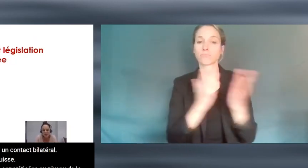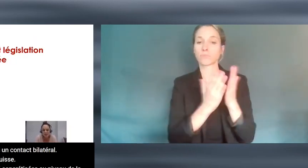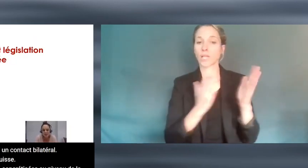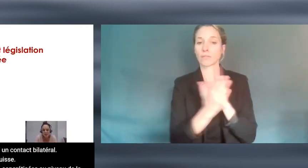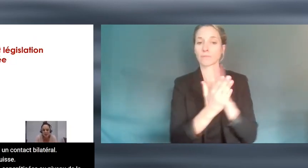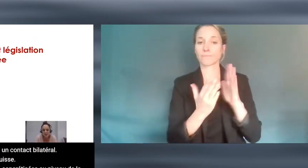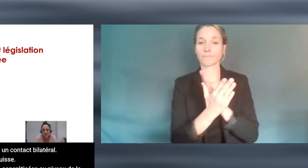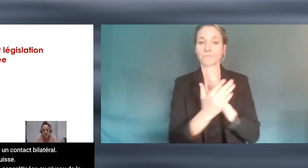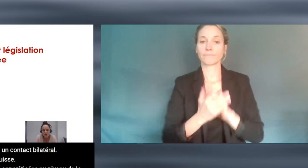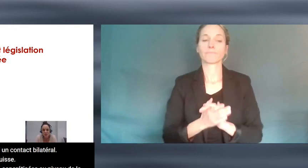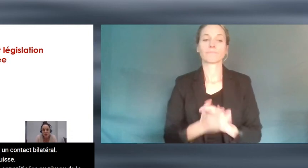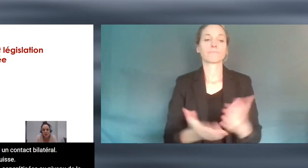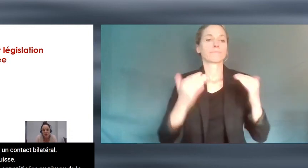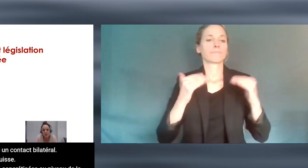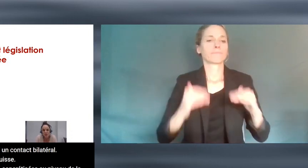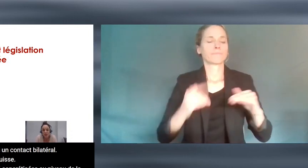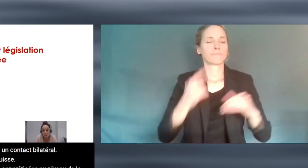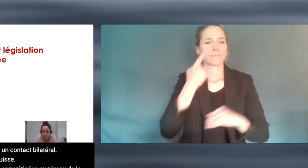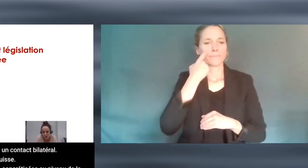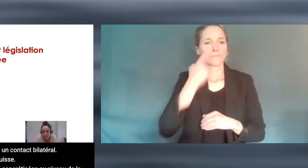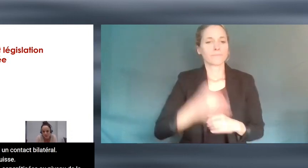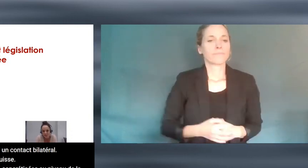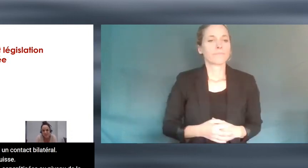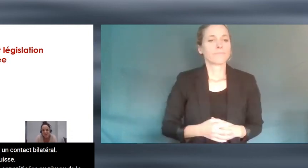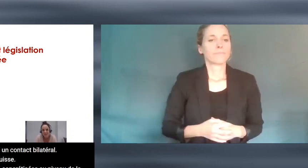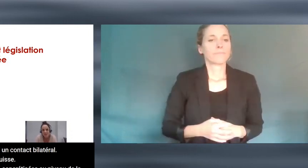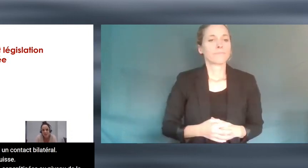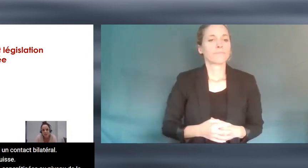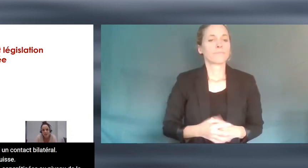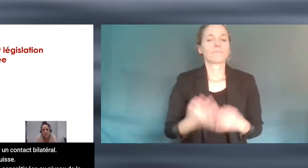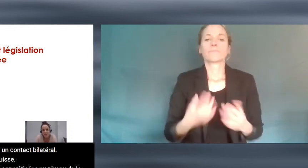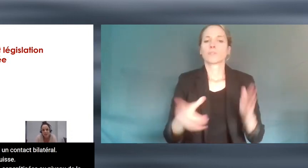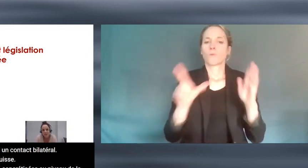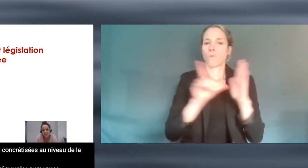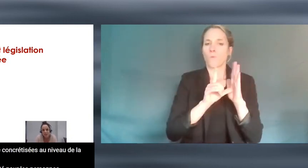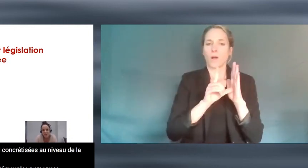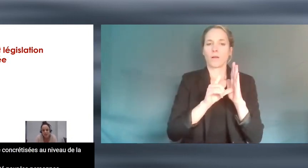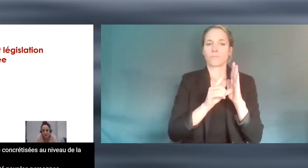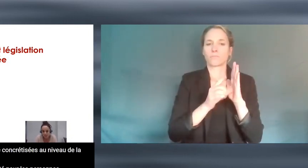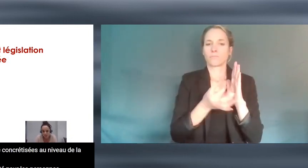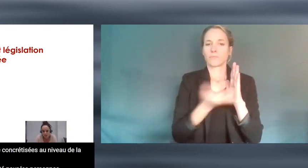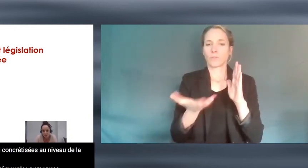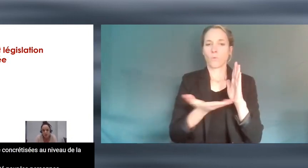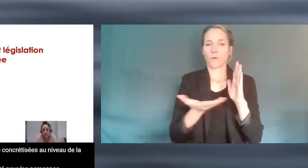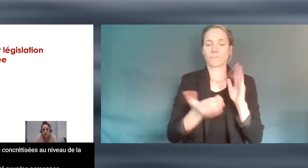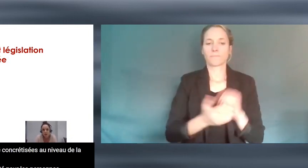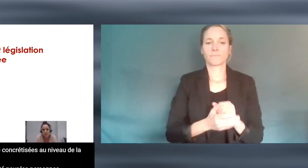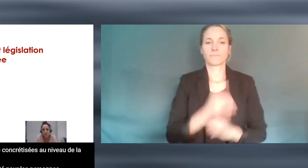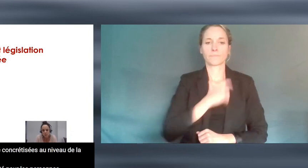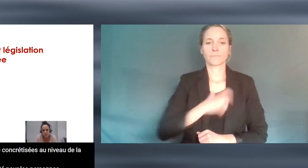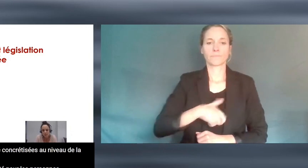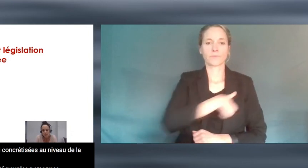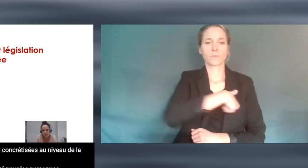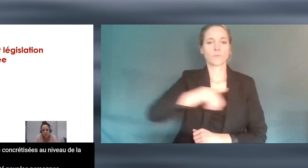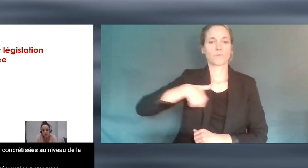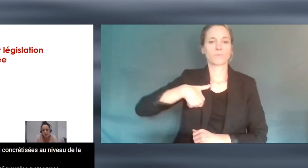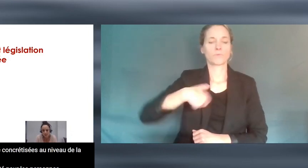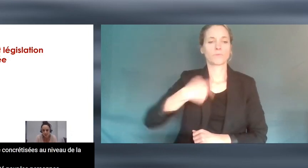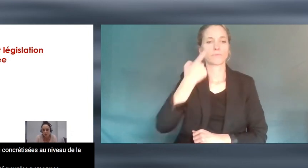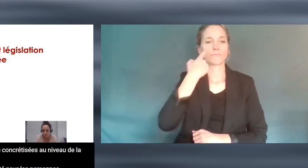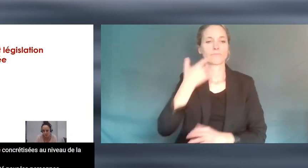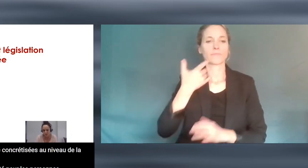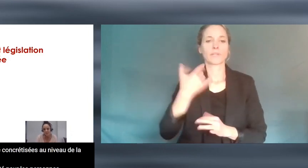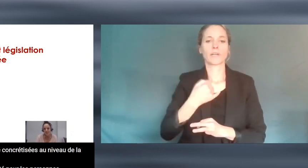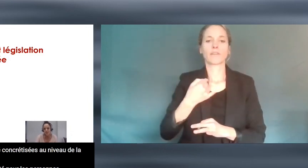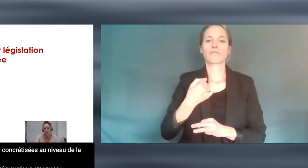Regardons maintenant ce que la loi dit en Suisse. Nous allons voir que ces obligations ont